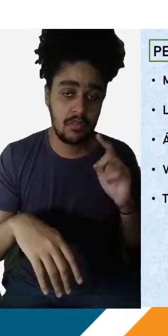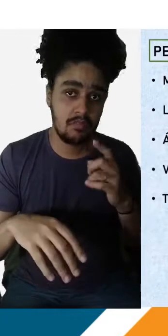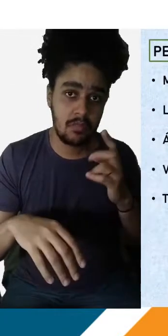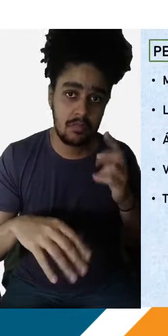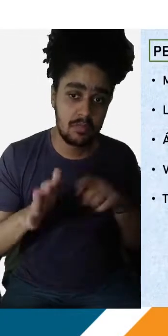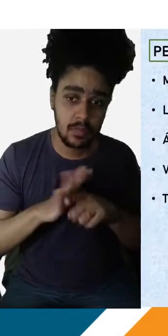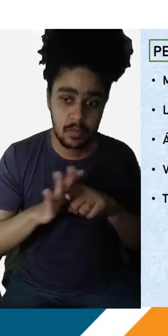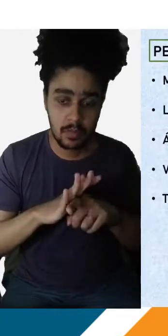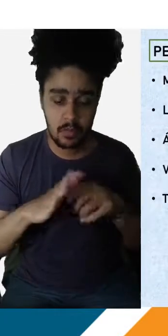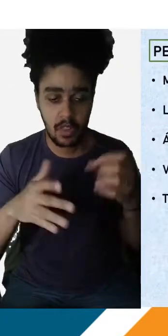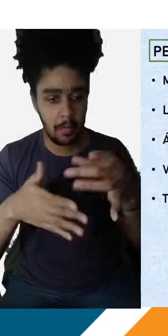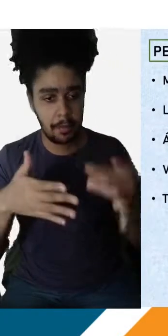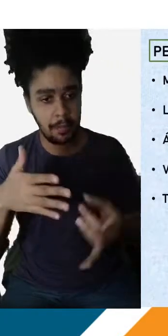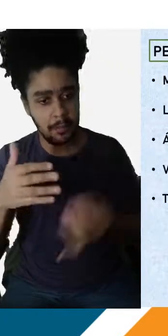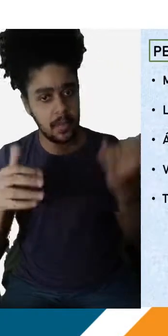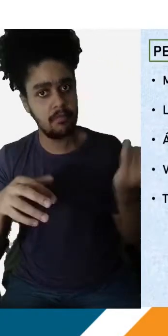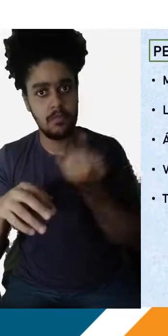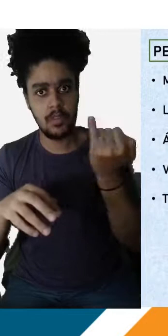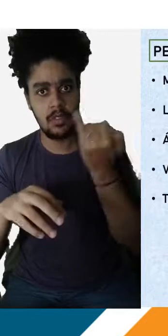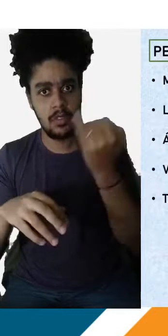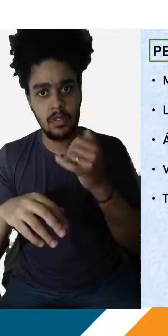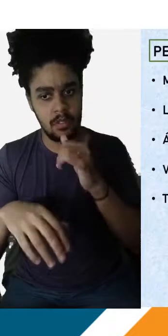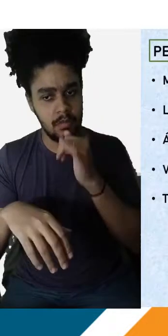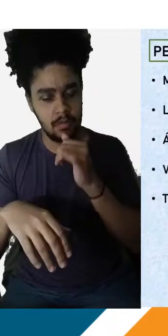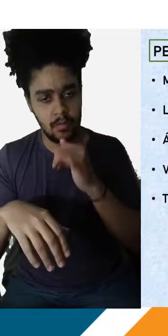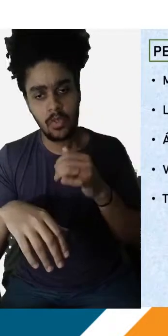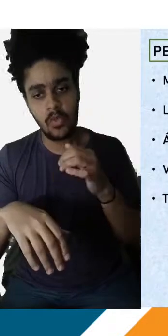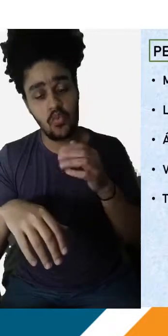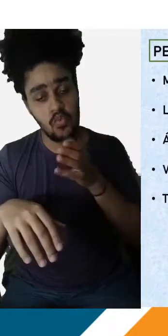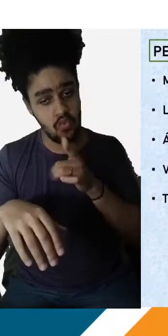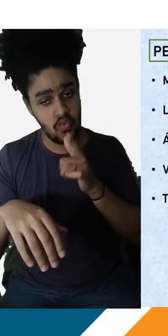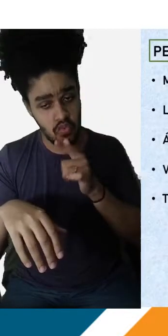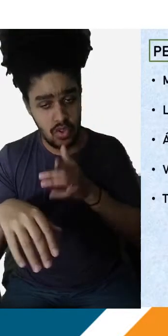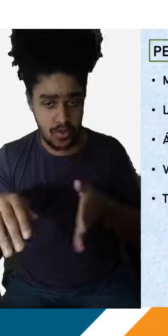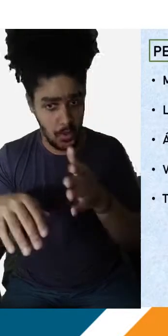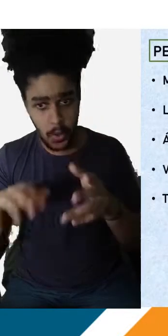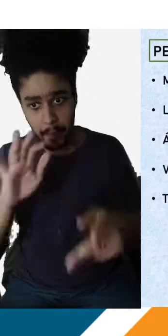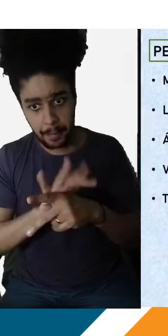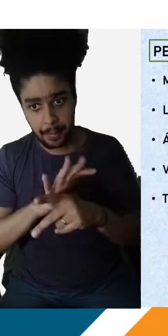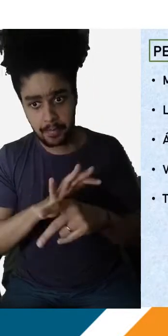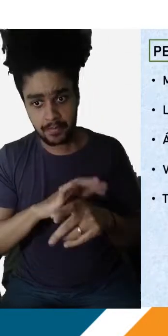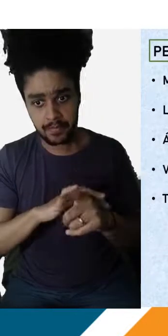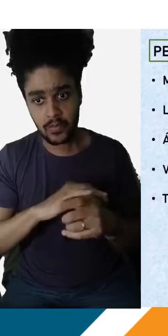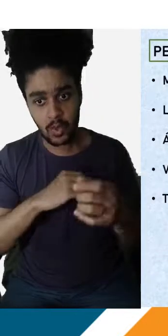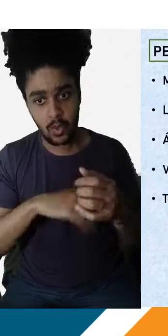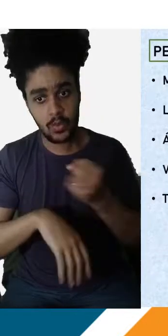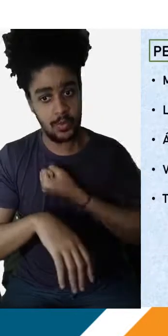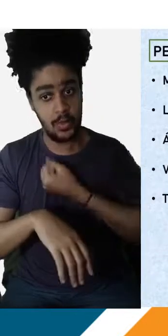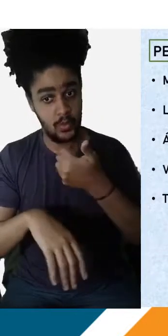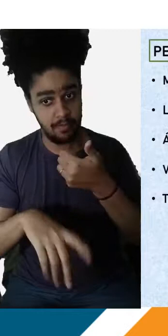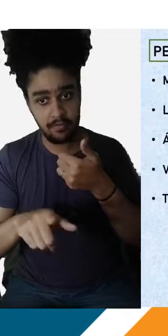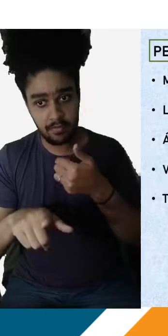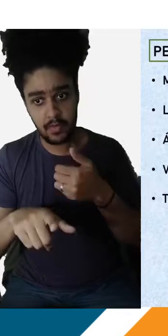analisar elementos importantes, como o próprio rio, representado pelo número 1, mas também